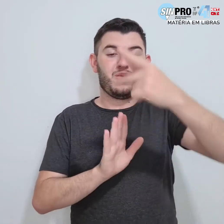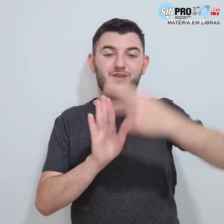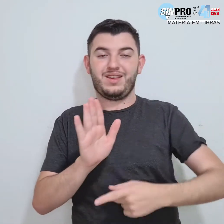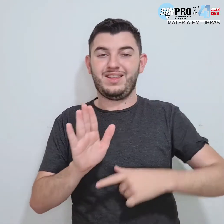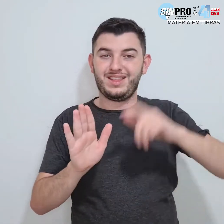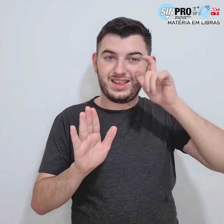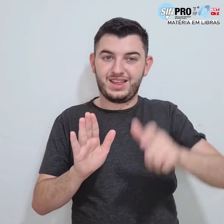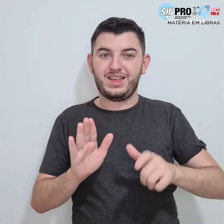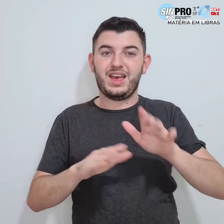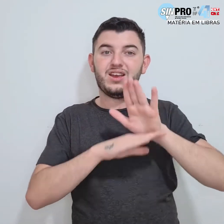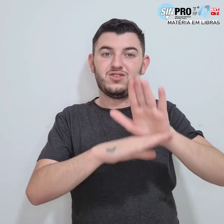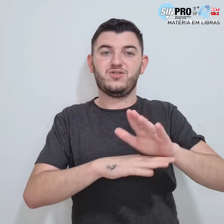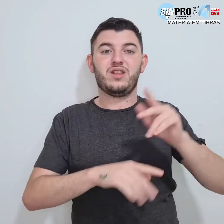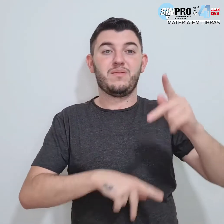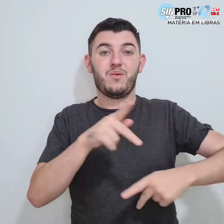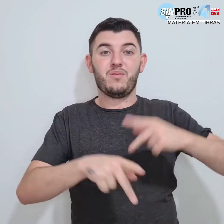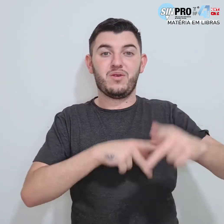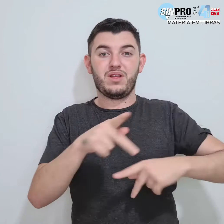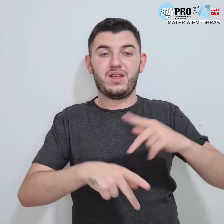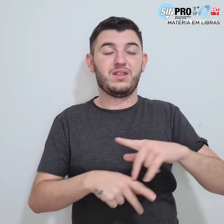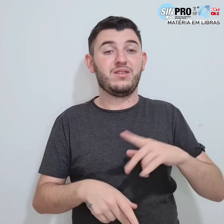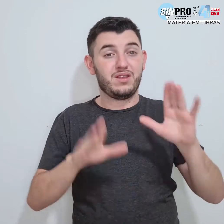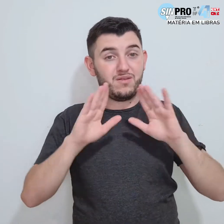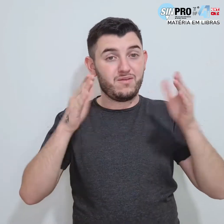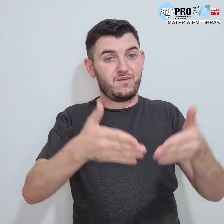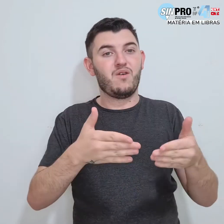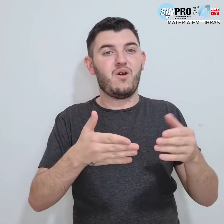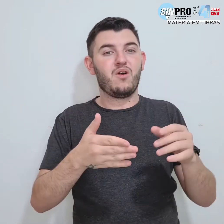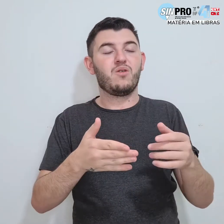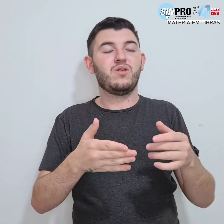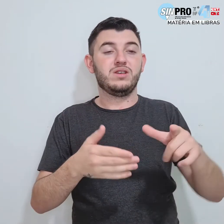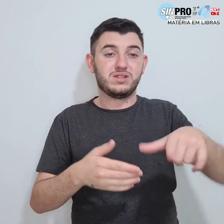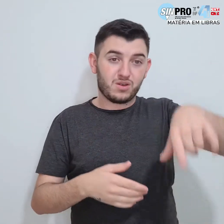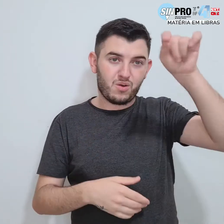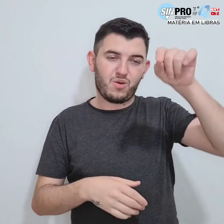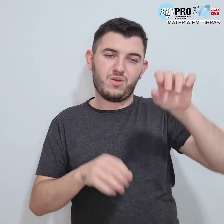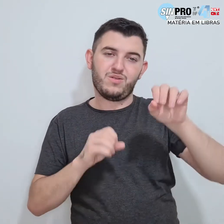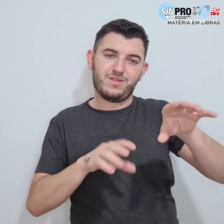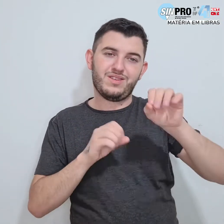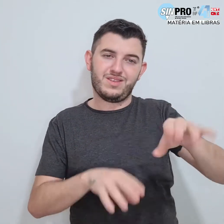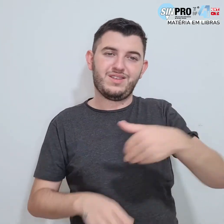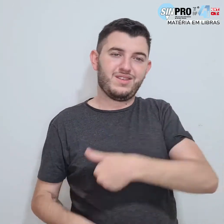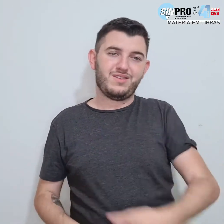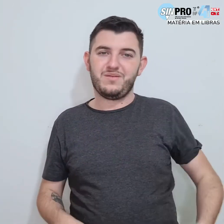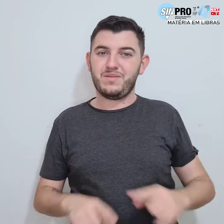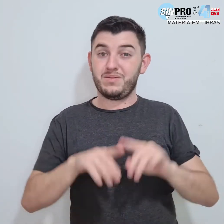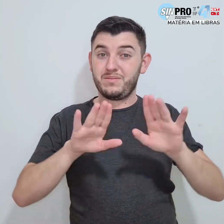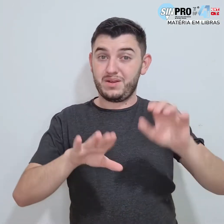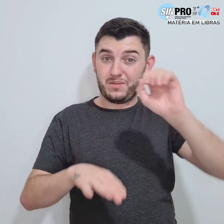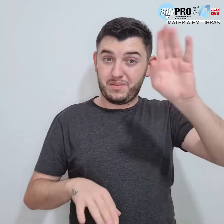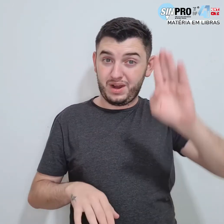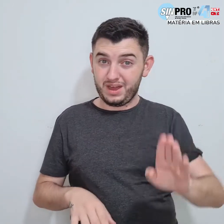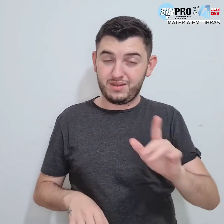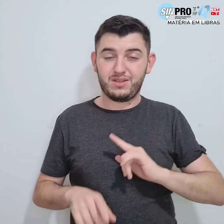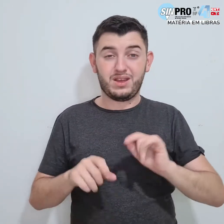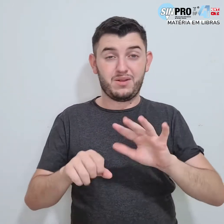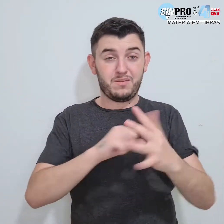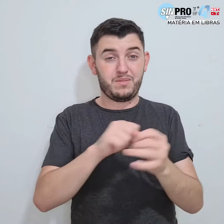pela educação pública, conta. No Brasil, mesmo em um momento de pandemia, com o registro de 14